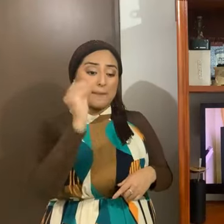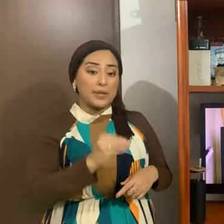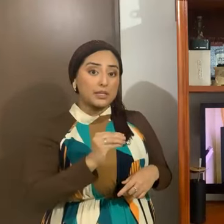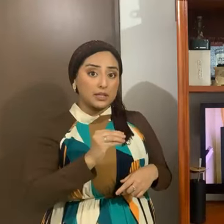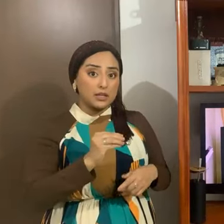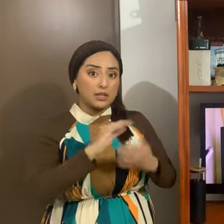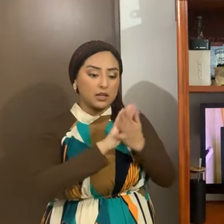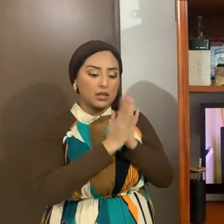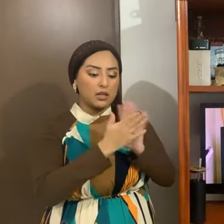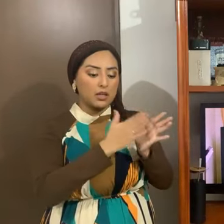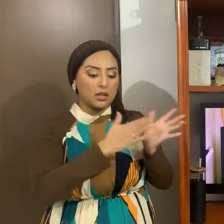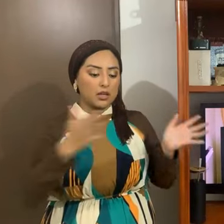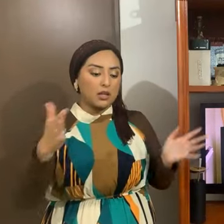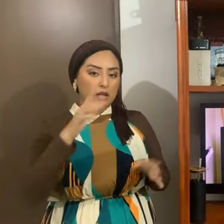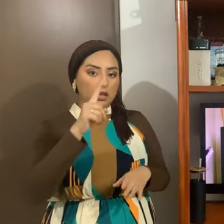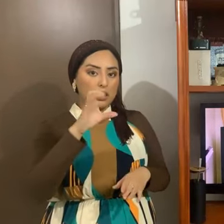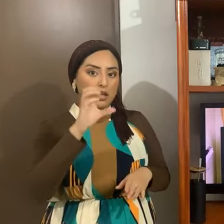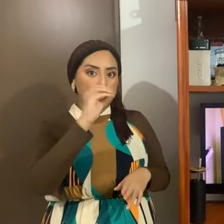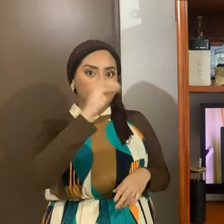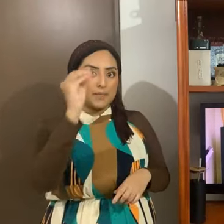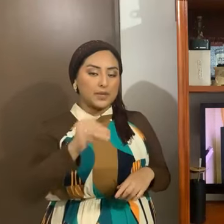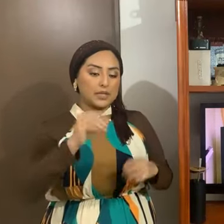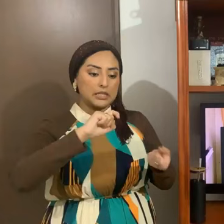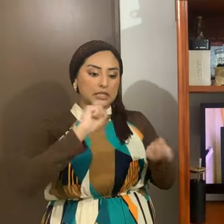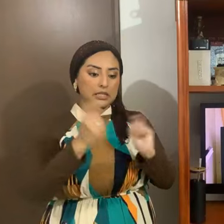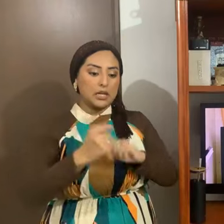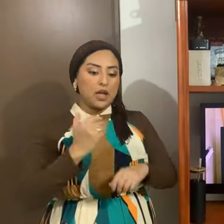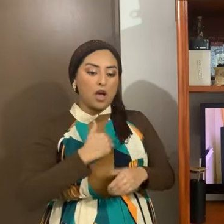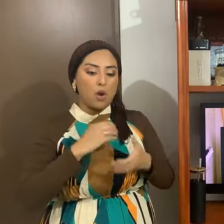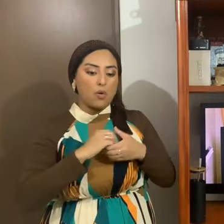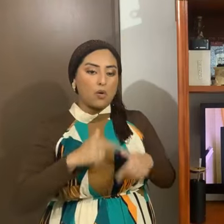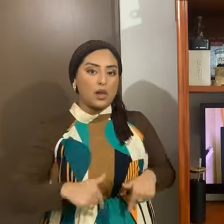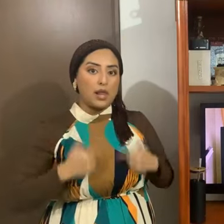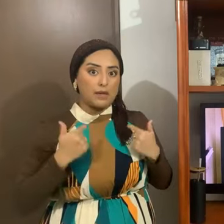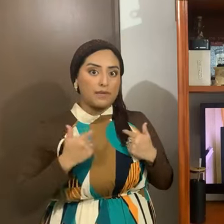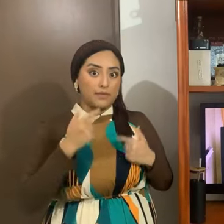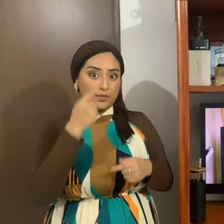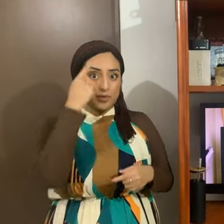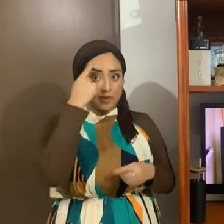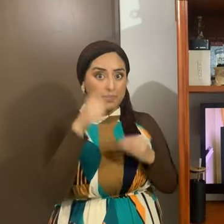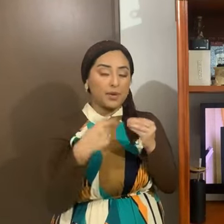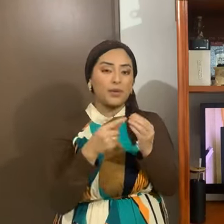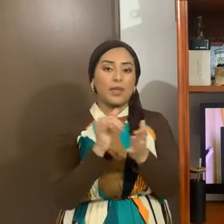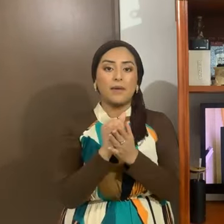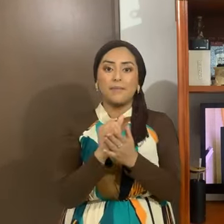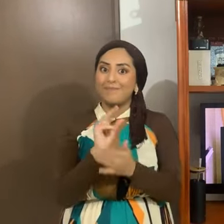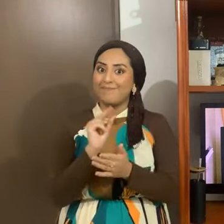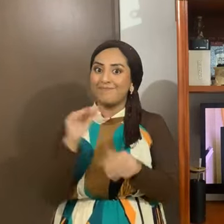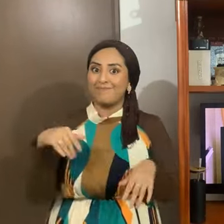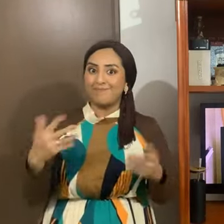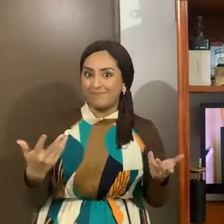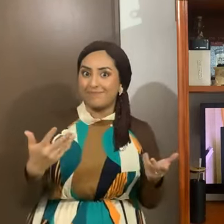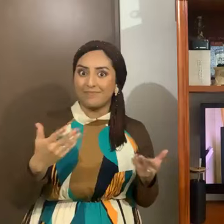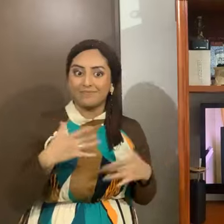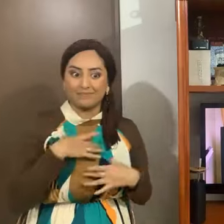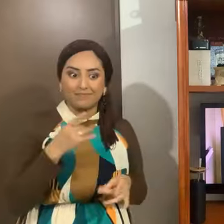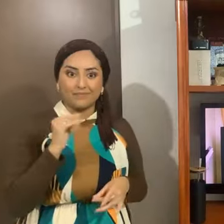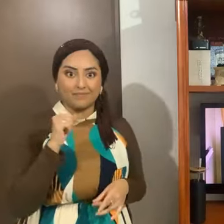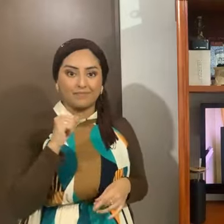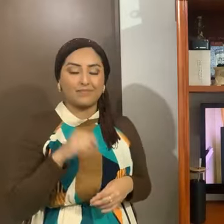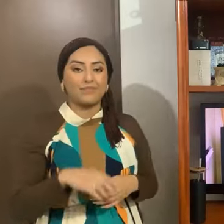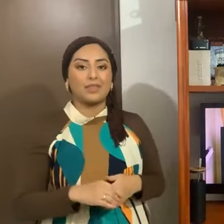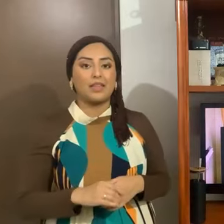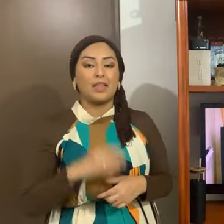1% será un 100% de cambio en nuestra vida. ¿Lo habían pensado? No, ¿verdad? Es interesante,